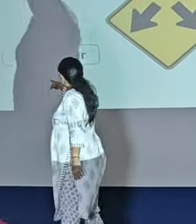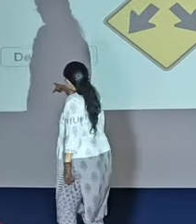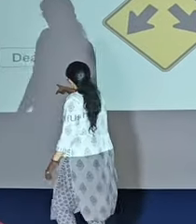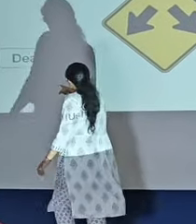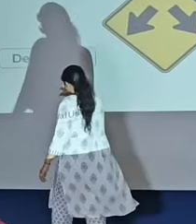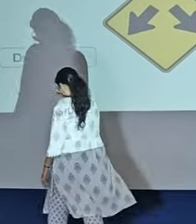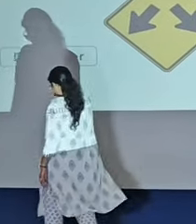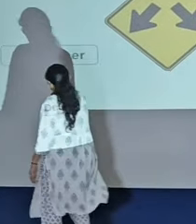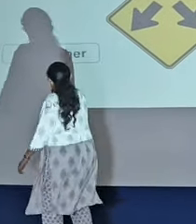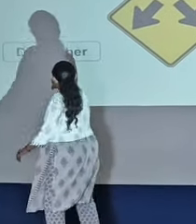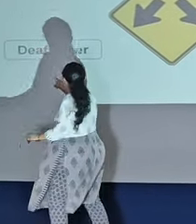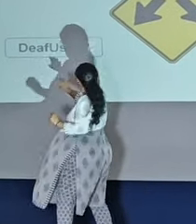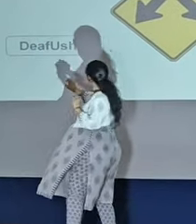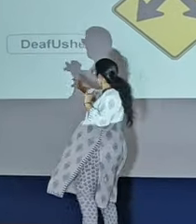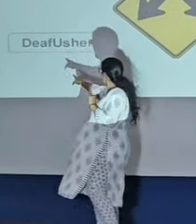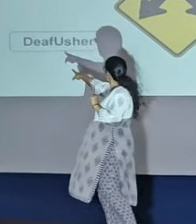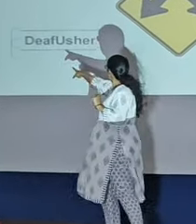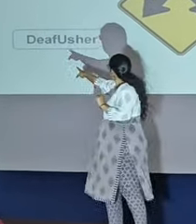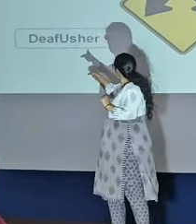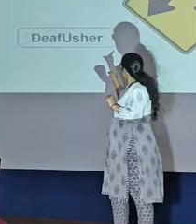देख पा रहे हैं यहाँ पे दो चीजें बताइए डेफ ब्लाइंड के अंदर,